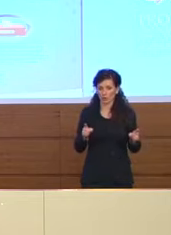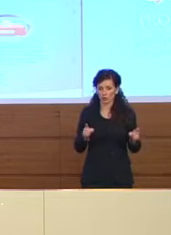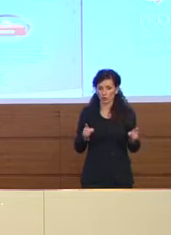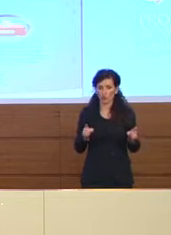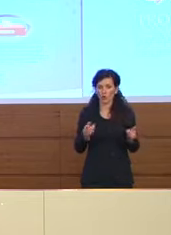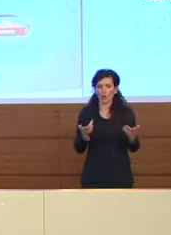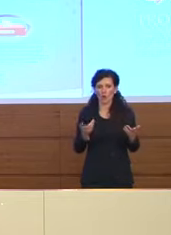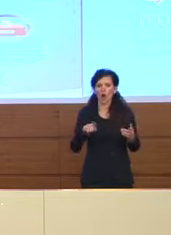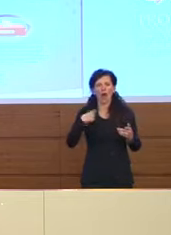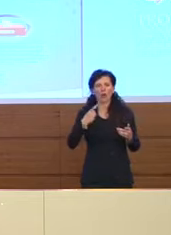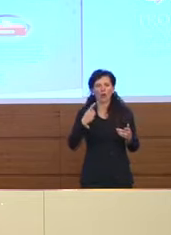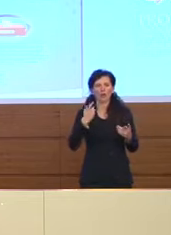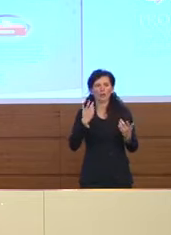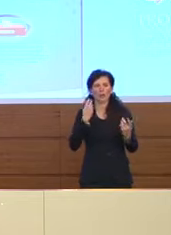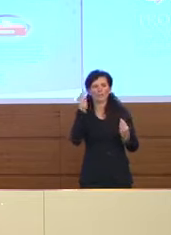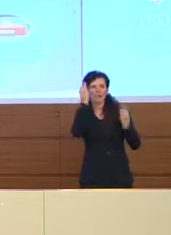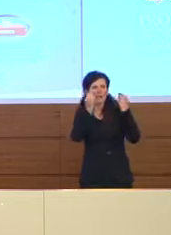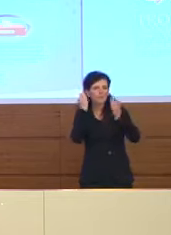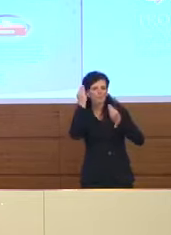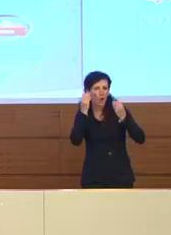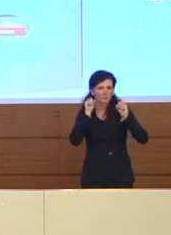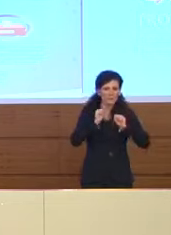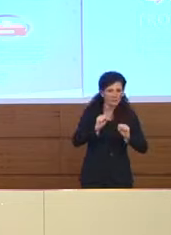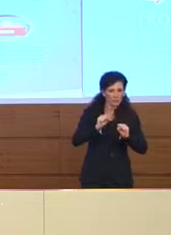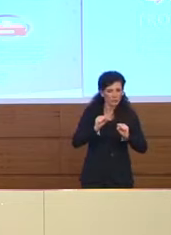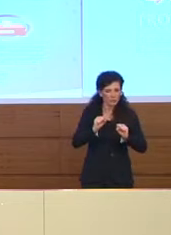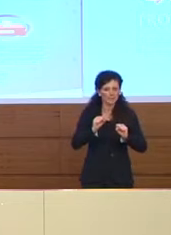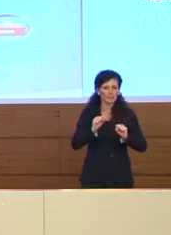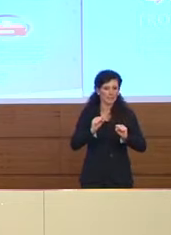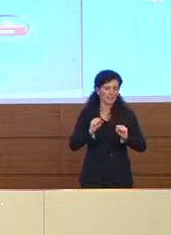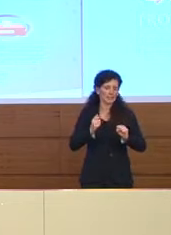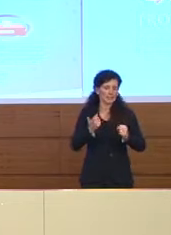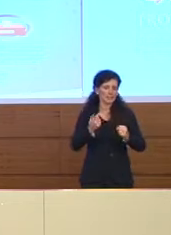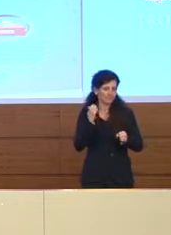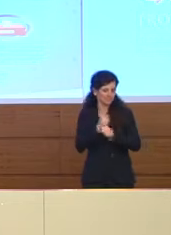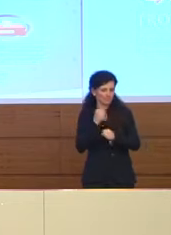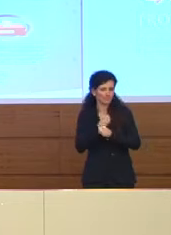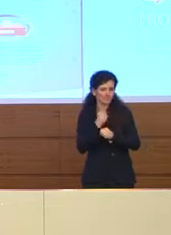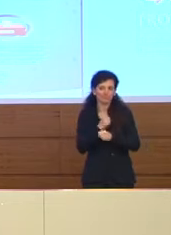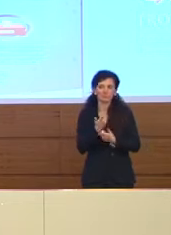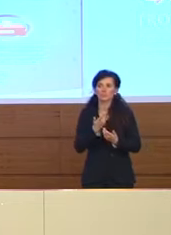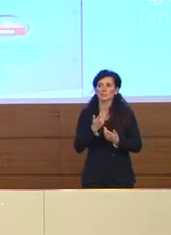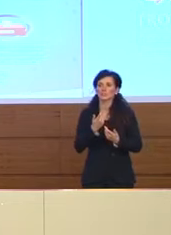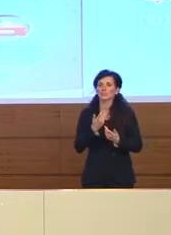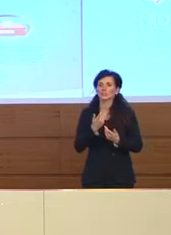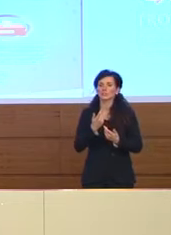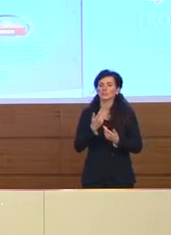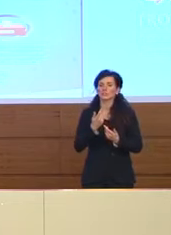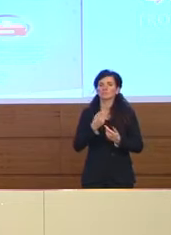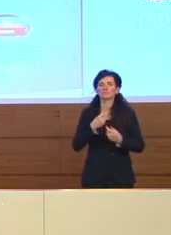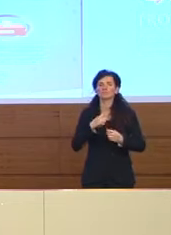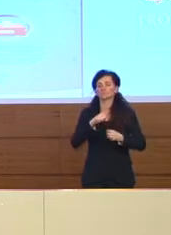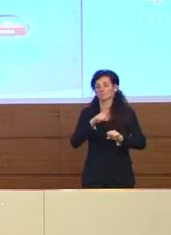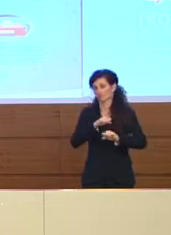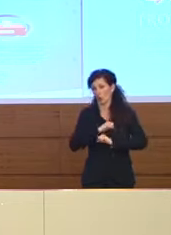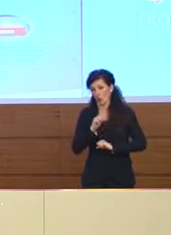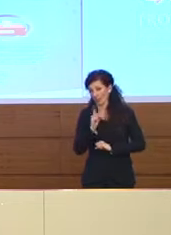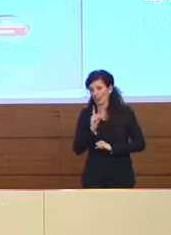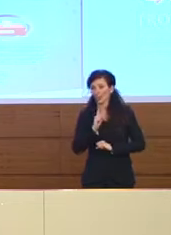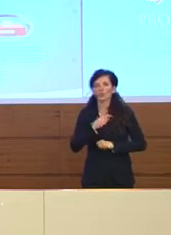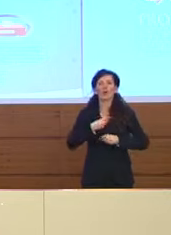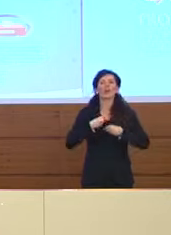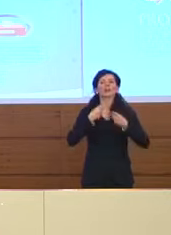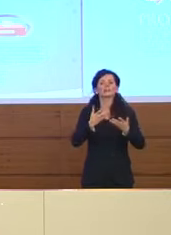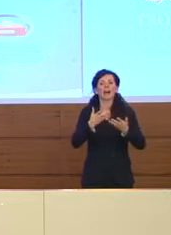ipotesi non credo che sia il caso di divulgare anche per lo stesso presidente cola ma quando